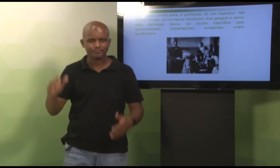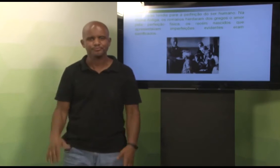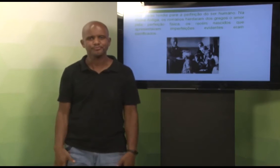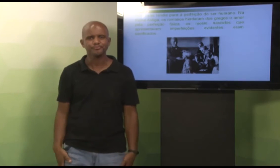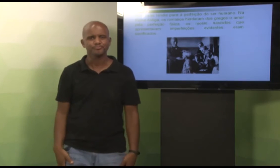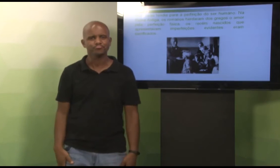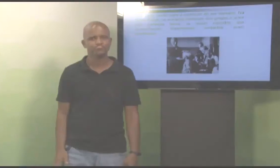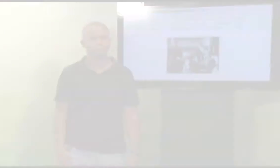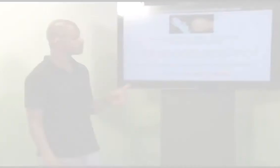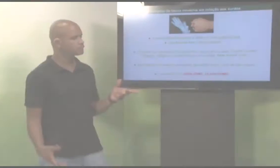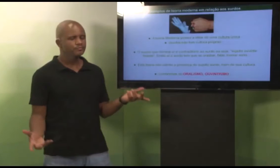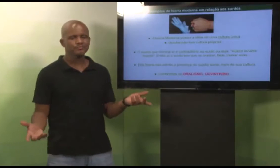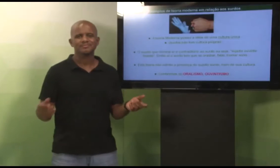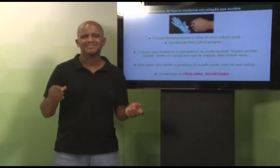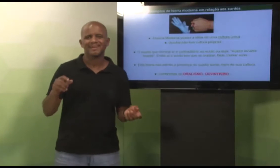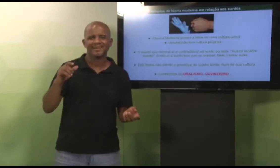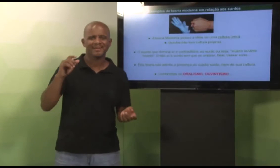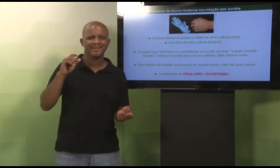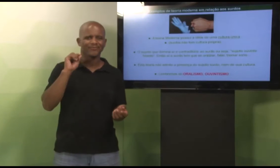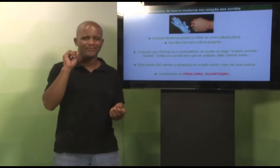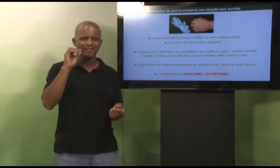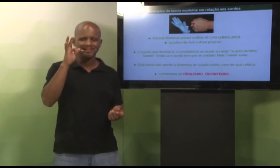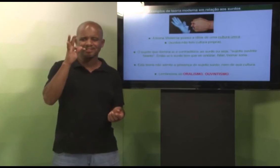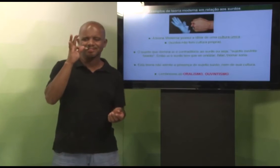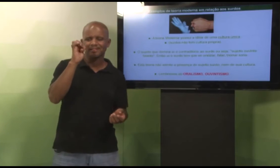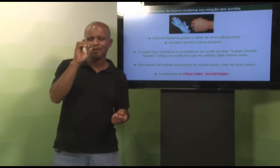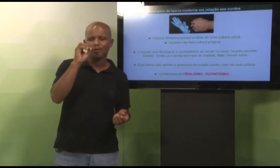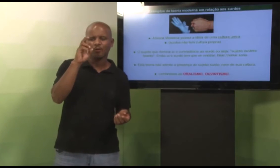um castigo. Isso de acordo com a história antiga.